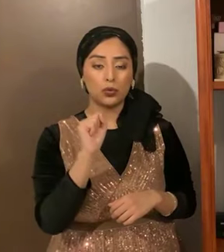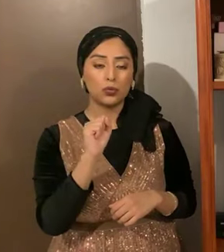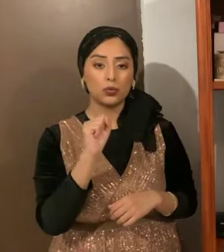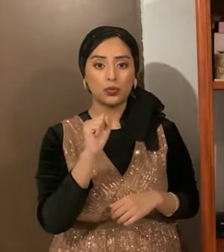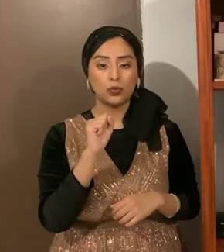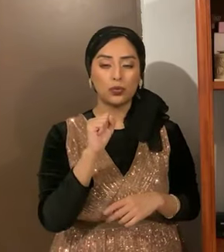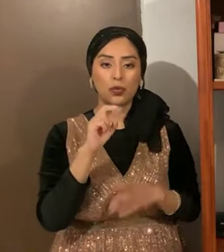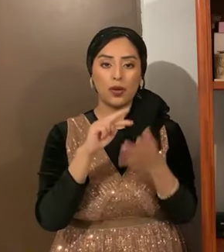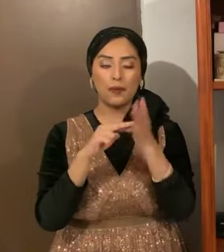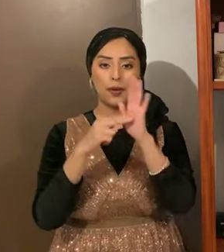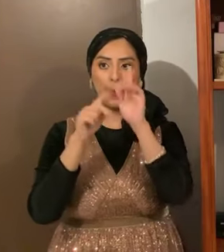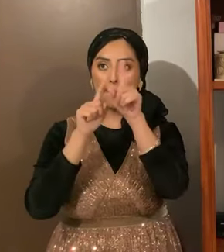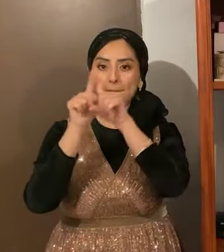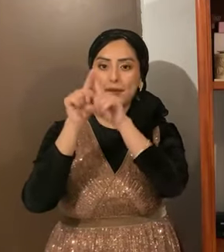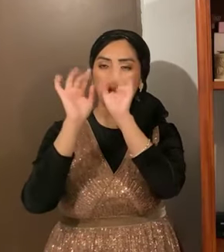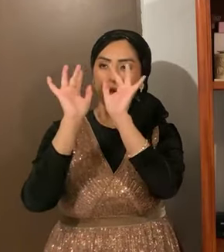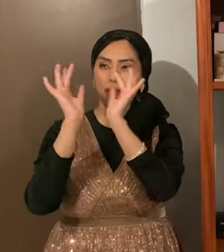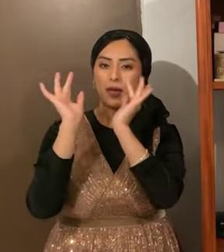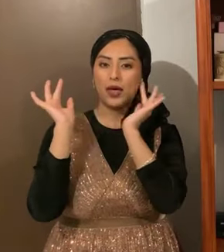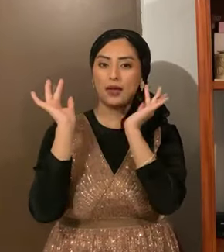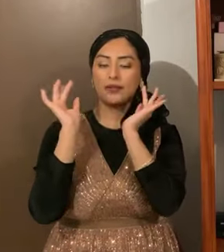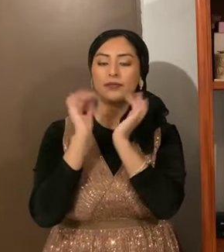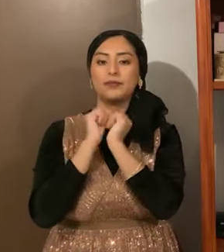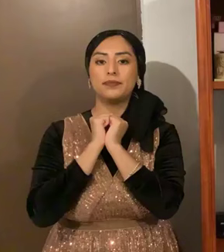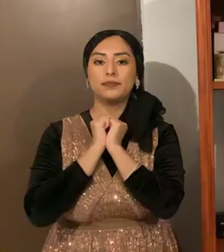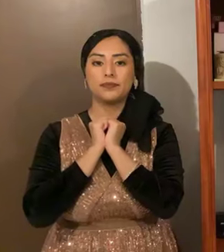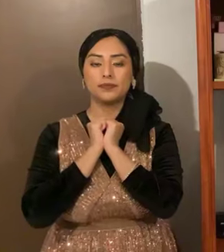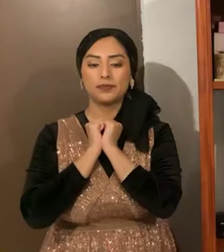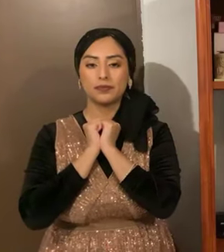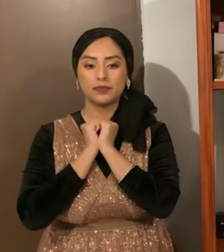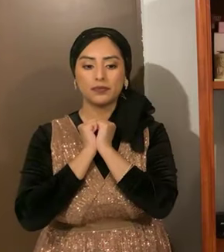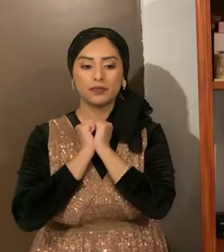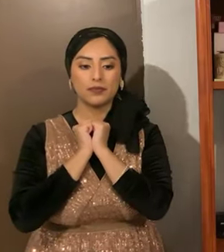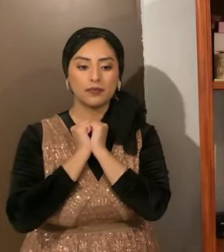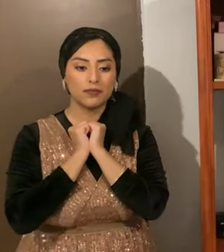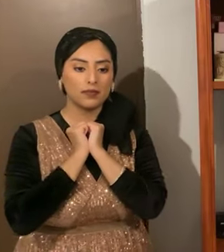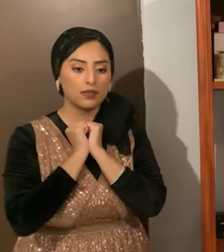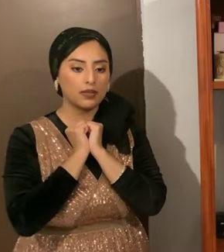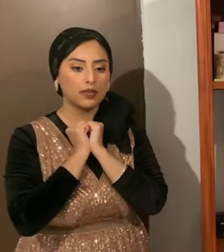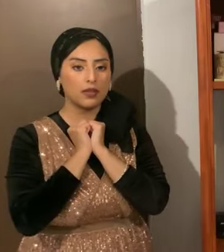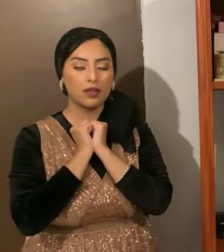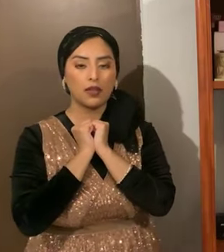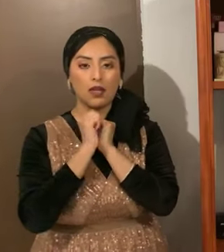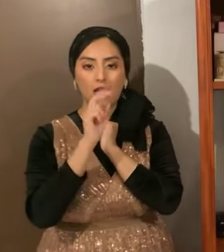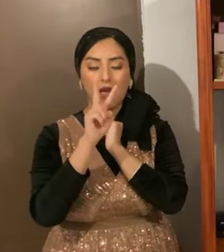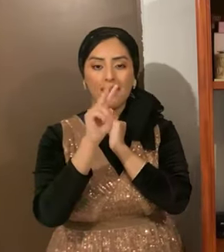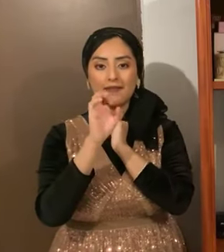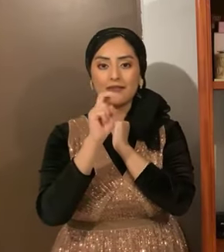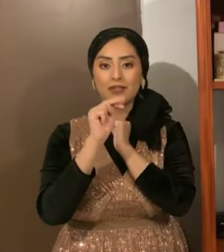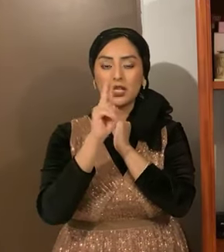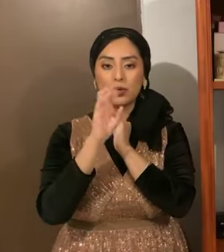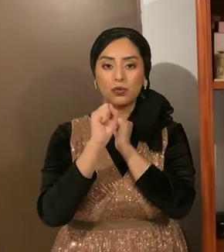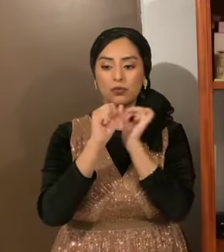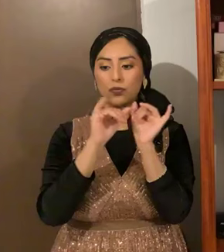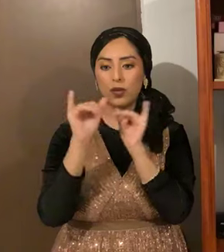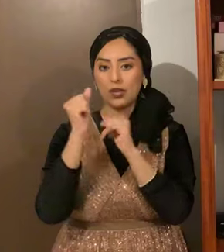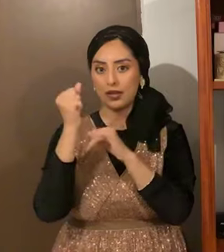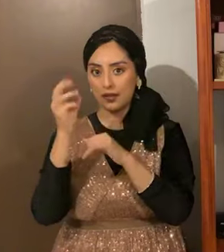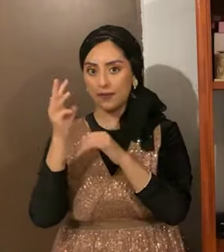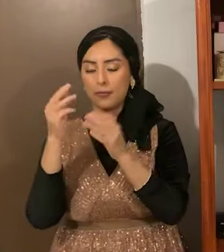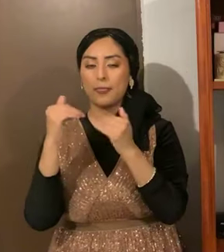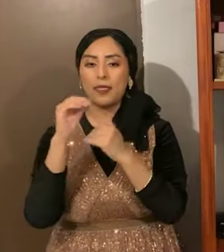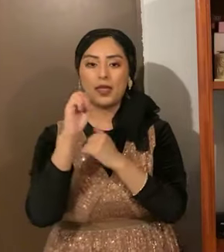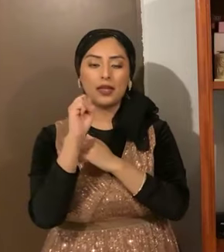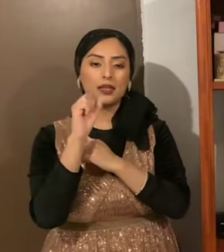representa la estrella resplandeciente de la mañana y de la noche también. Venus representa a Yahshua.